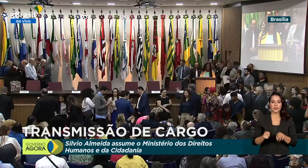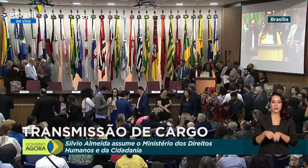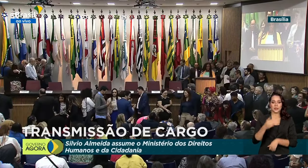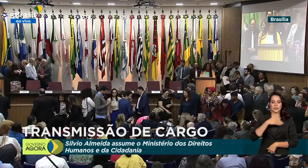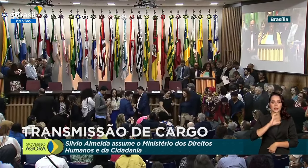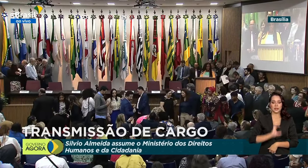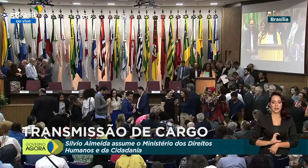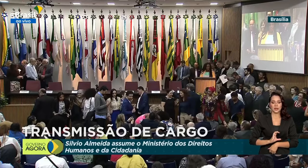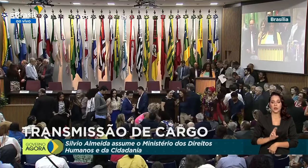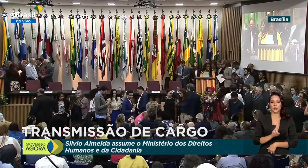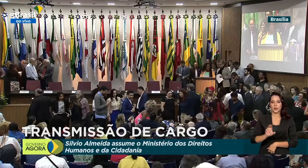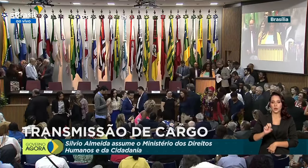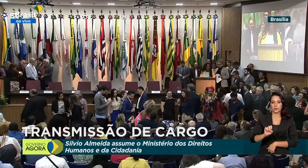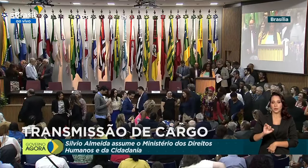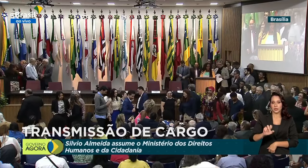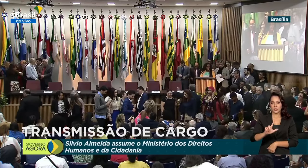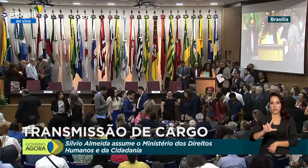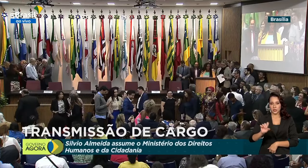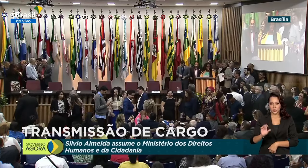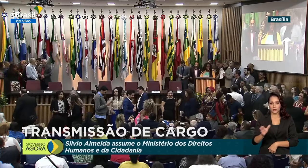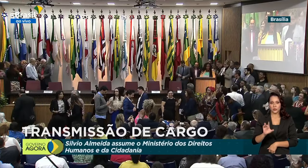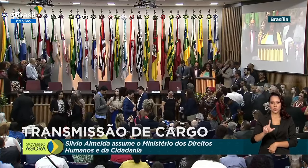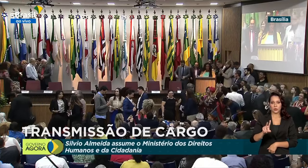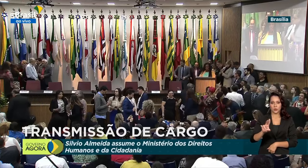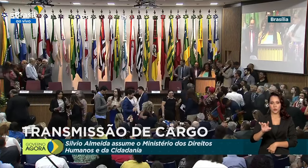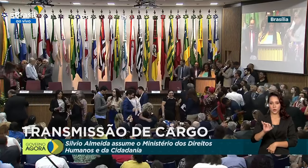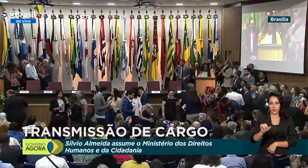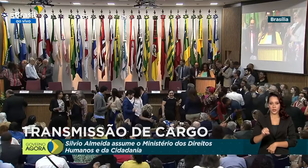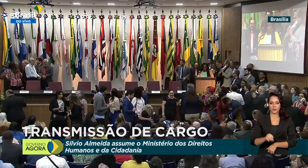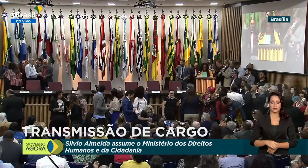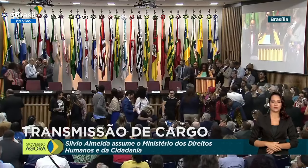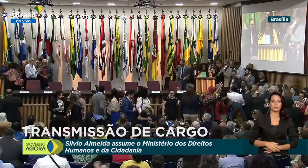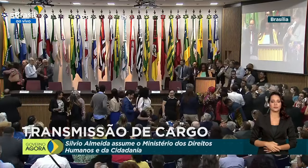da Cidadania o senhor Silvio Luiz de Almeida